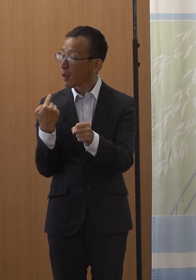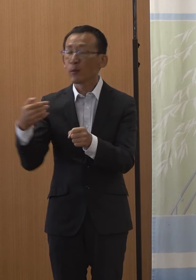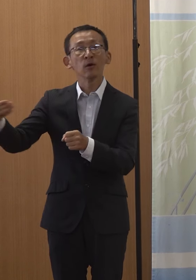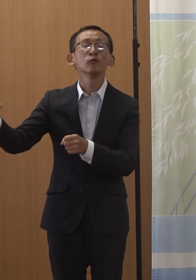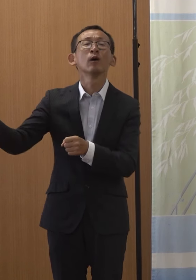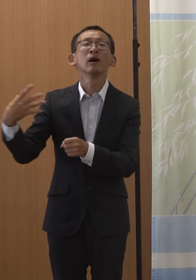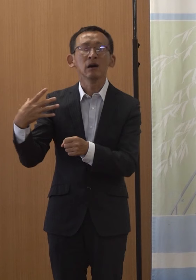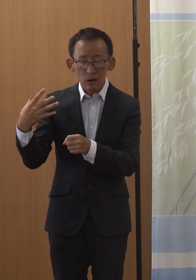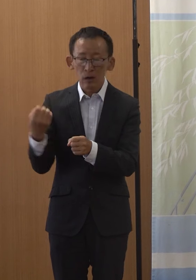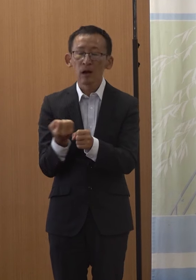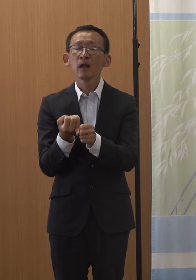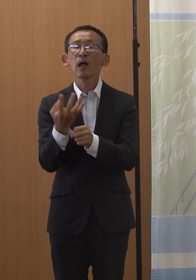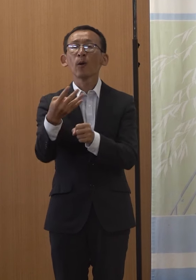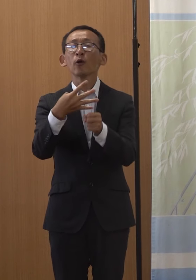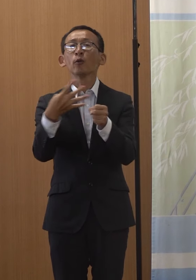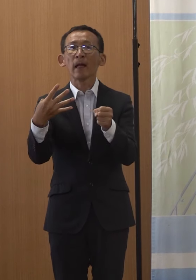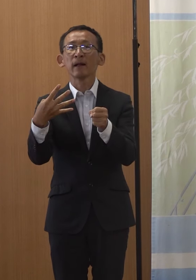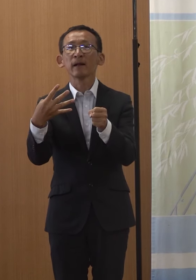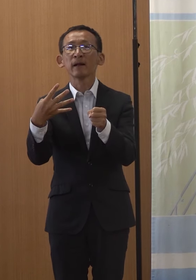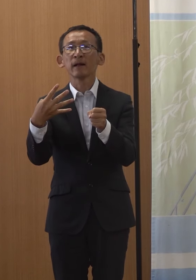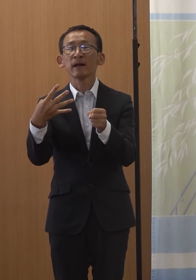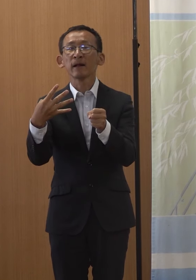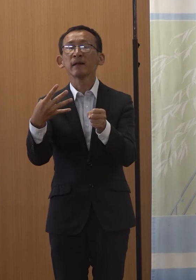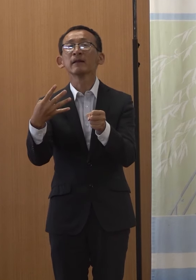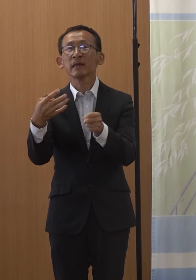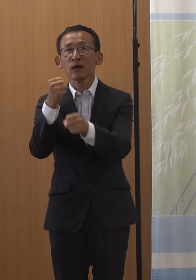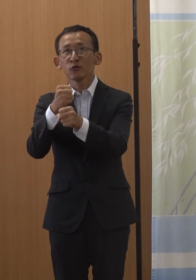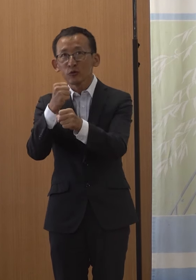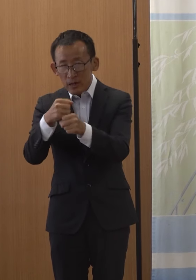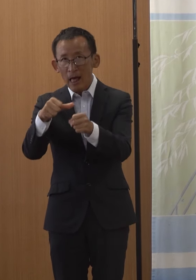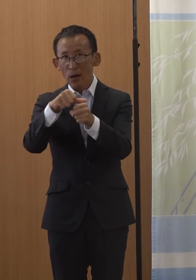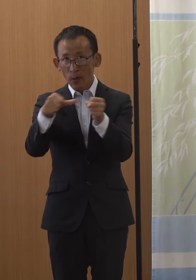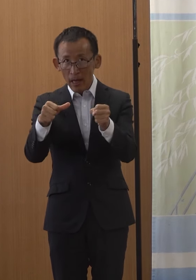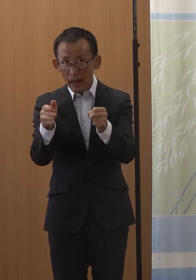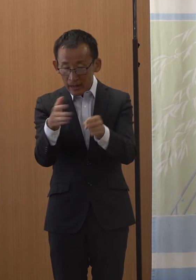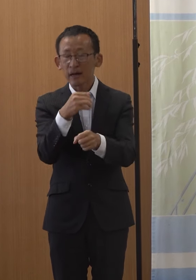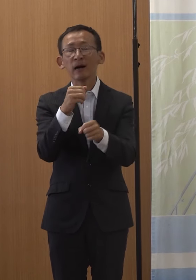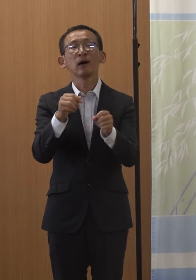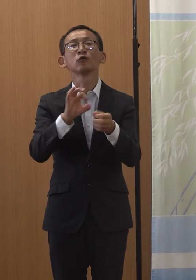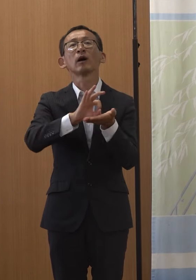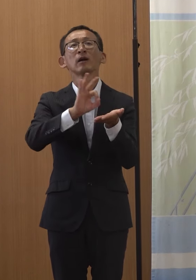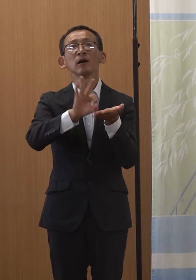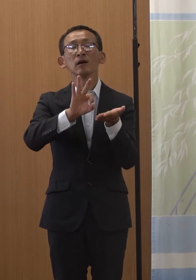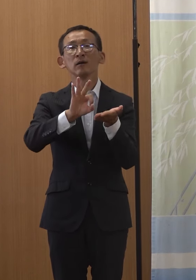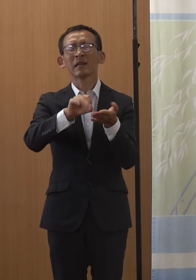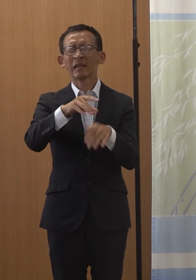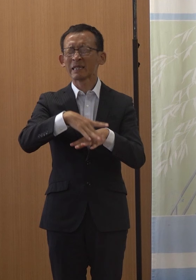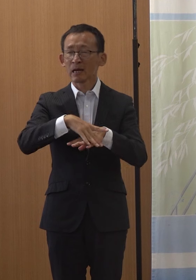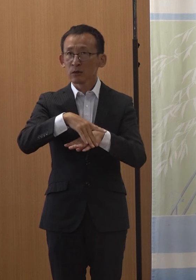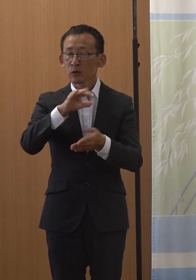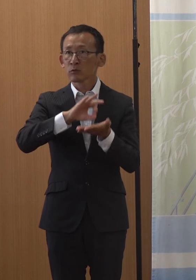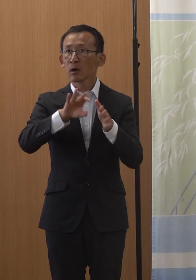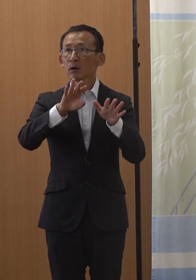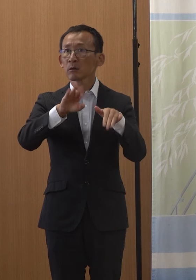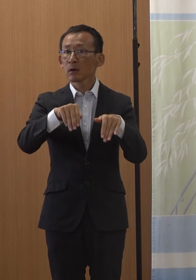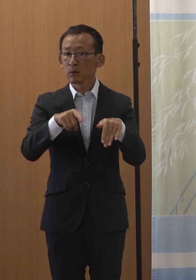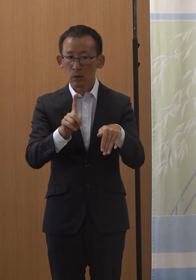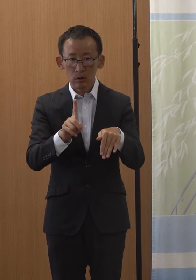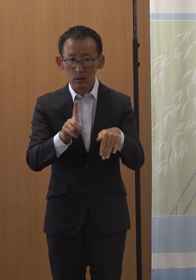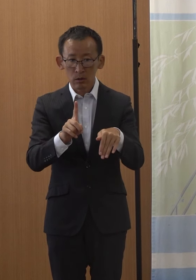4年 です ね。して5年から使っています 。5年から使っています。令和4最初に使っていた時は尾張町の、